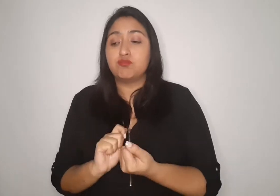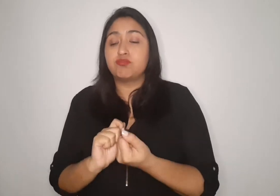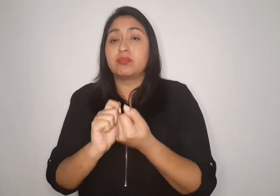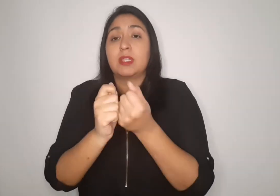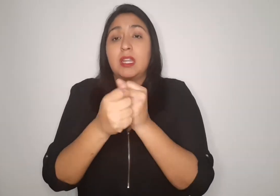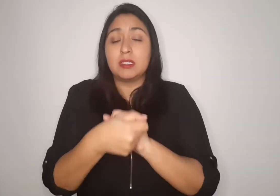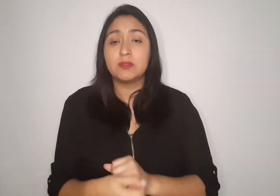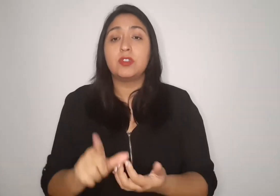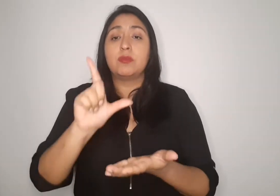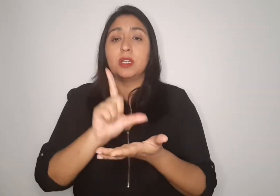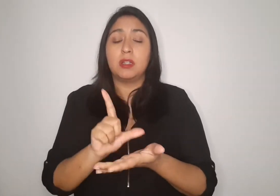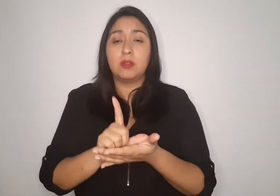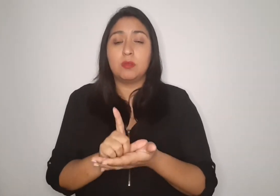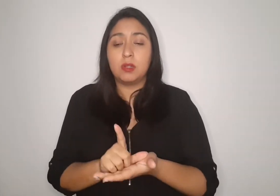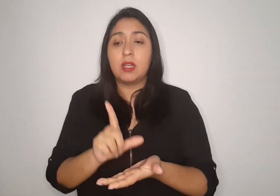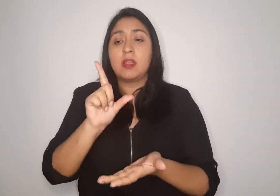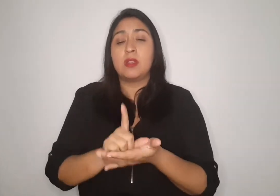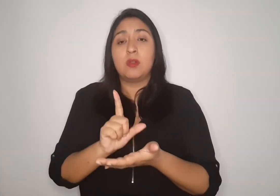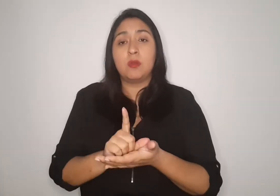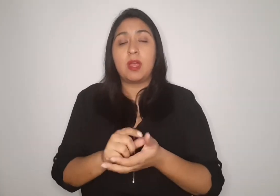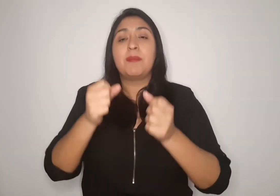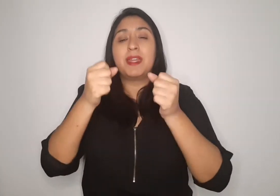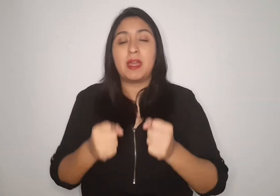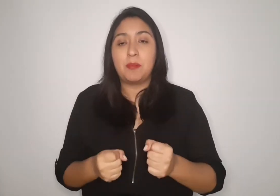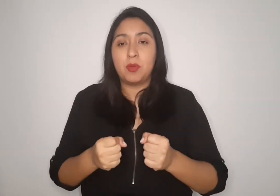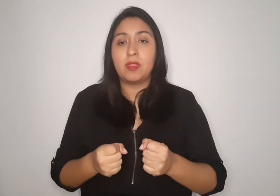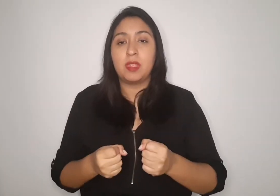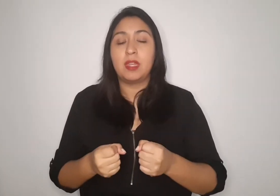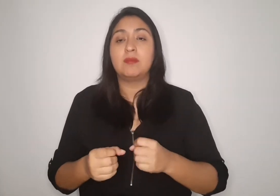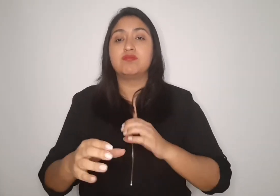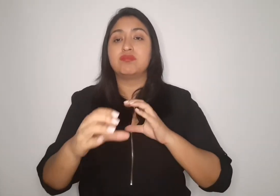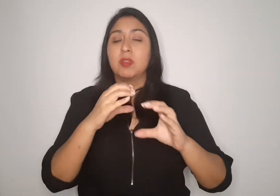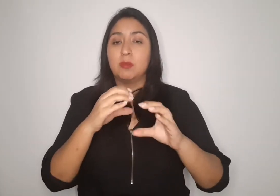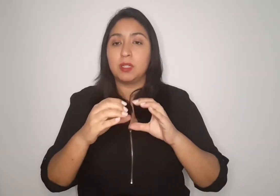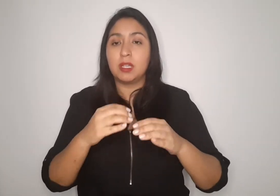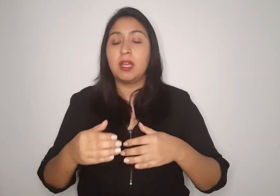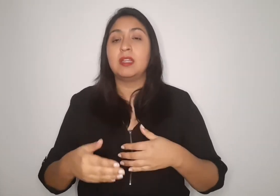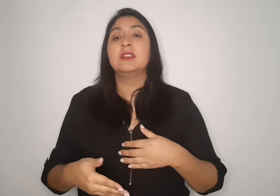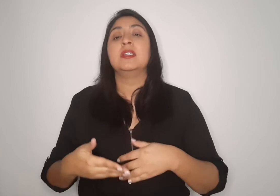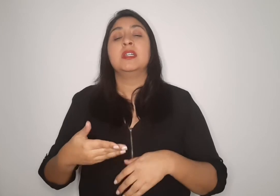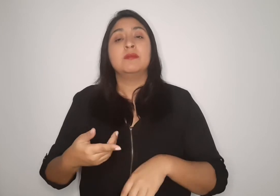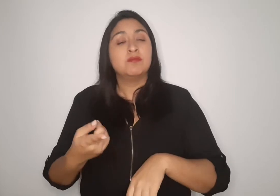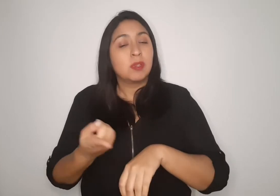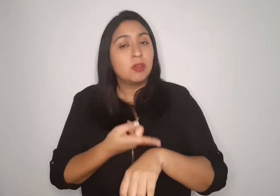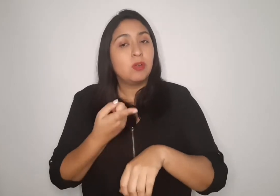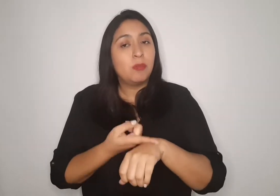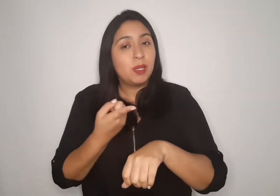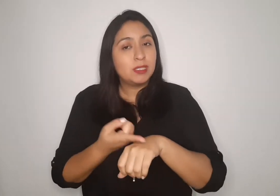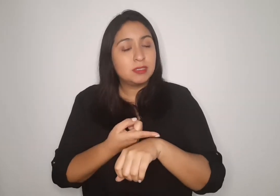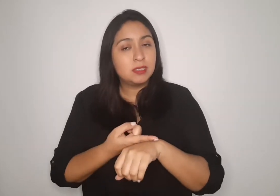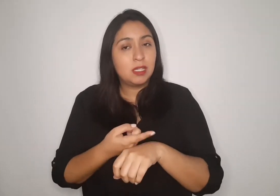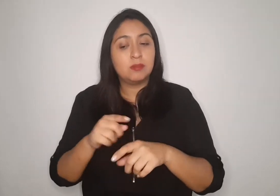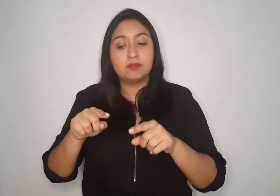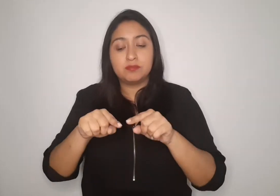transforma este espacio en un espacio para parlamentar, en un espacio de encuentro, y no en un espacio de